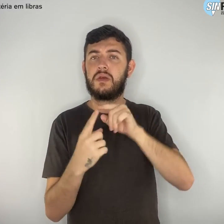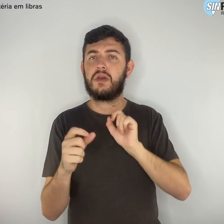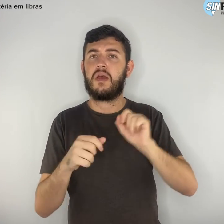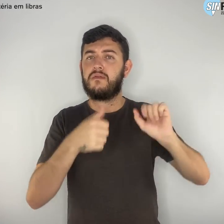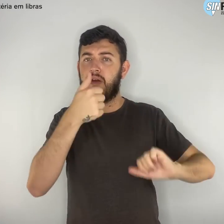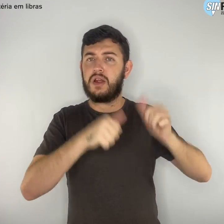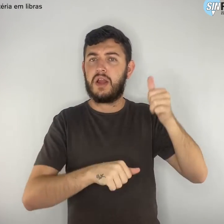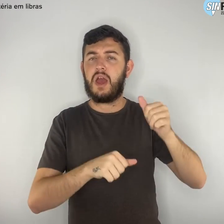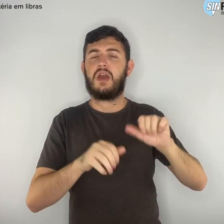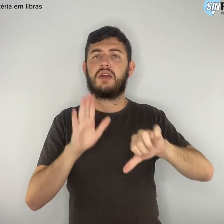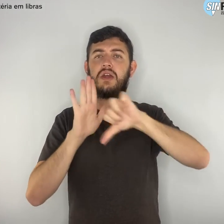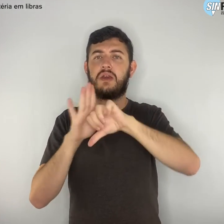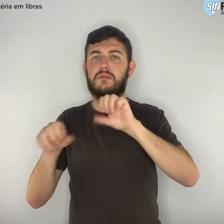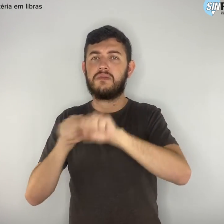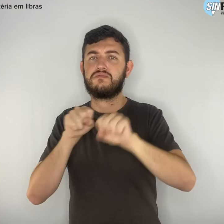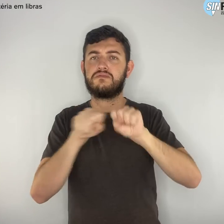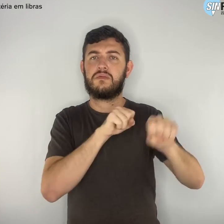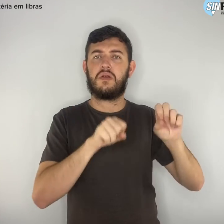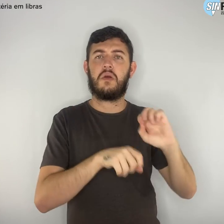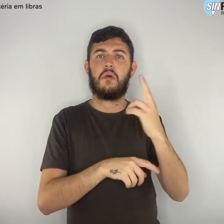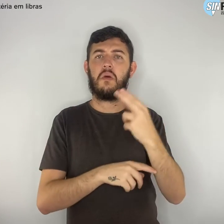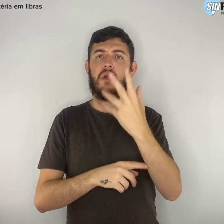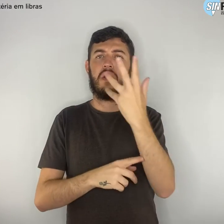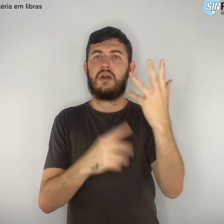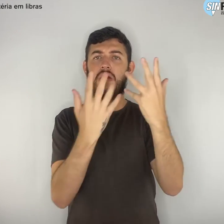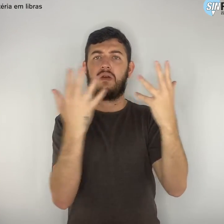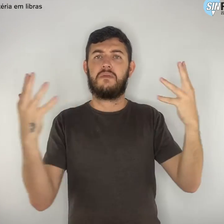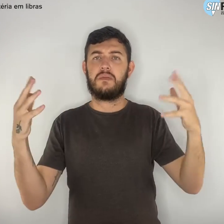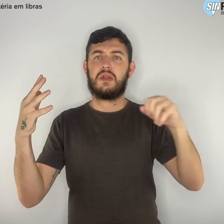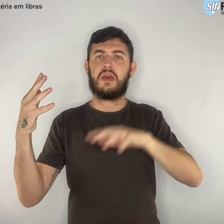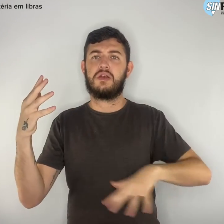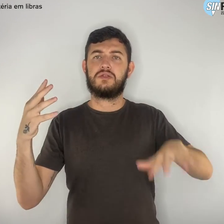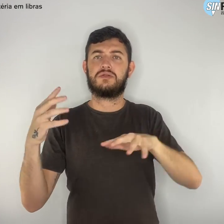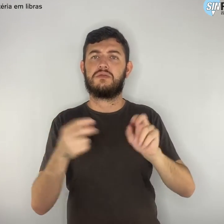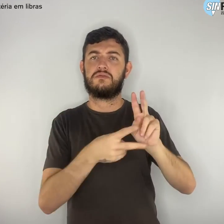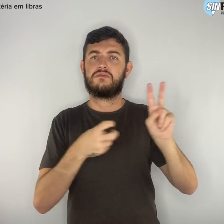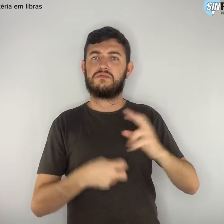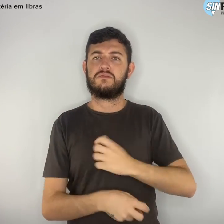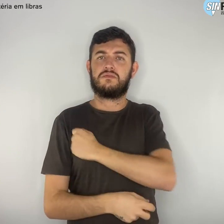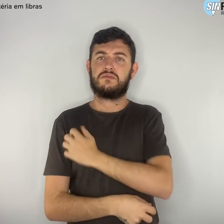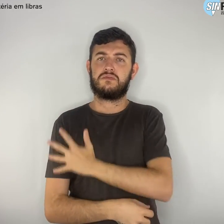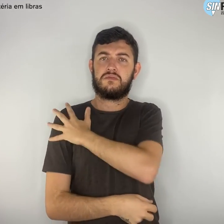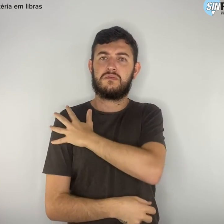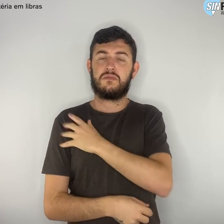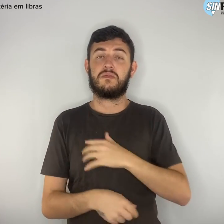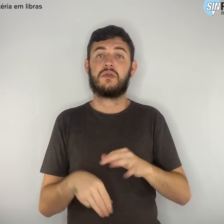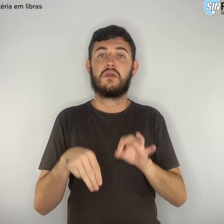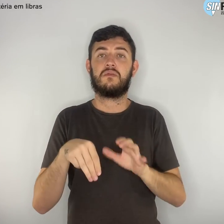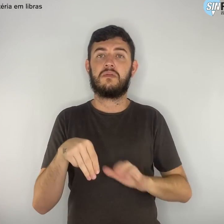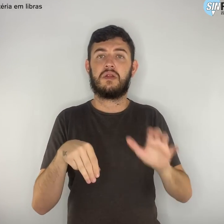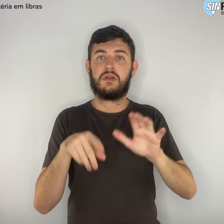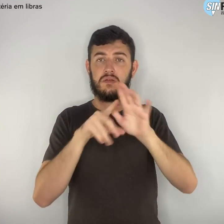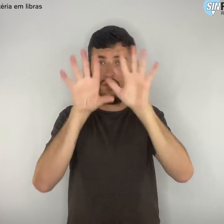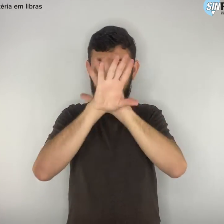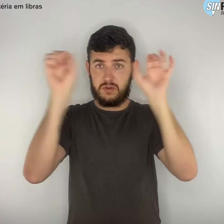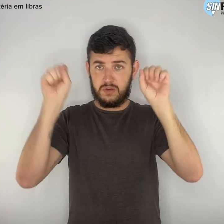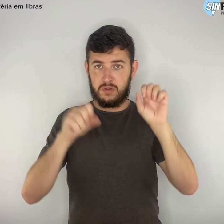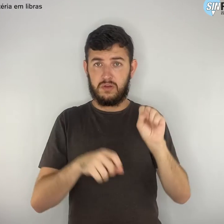crimes ambientais na terra indígena Yanomami. O ministro do Supremo Tribunal Federal, Gilmar